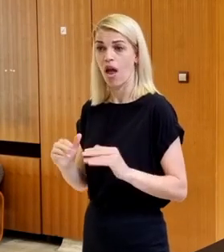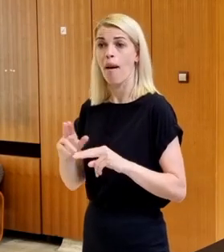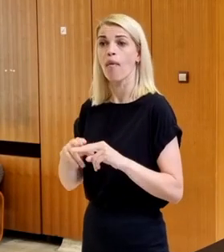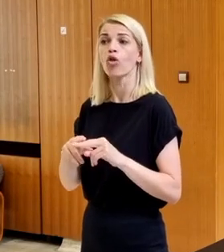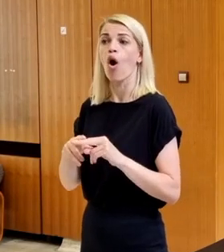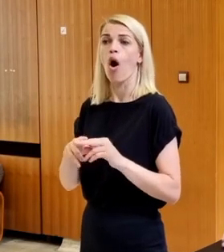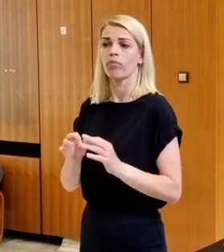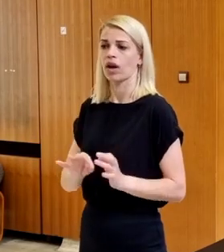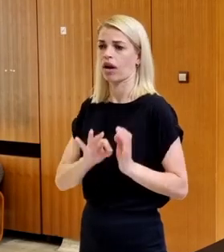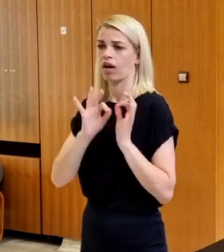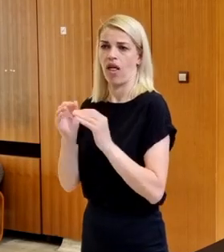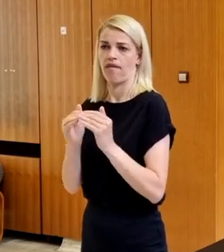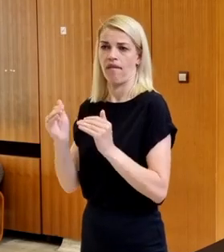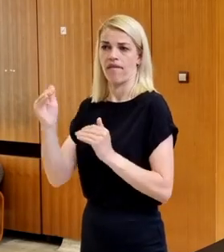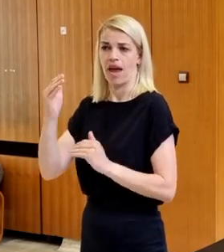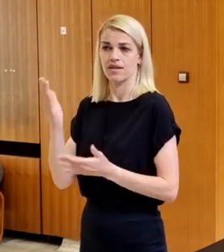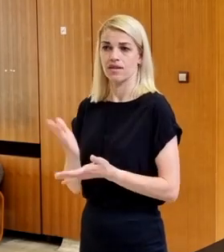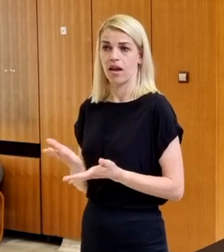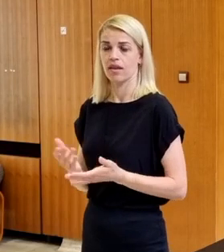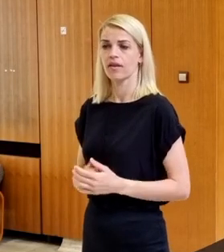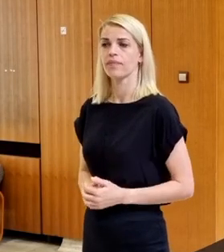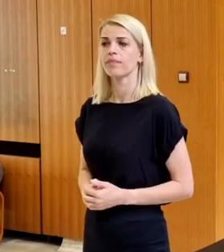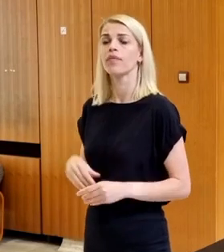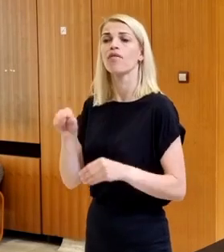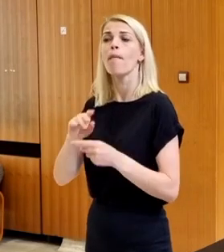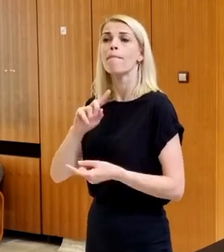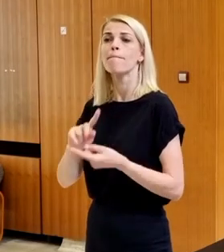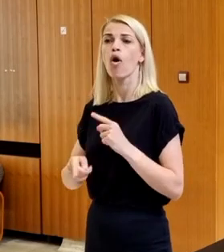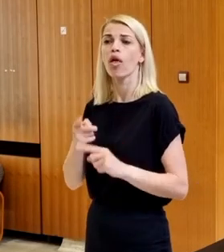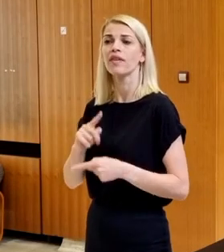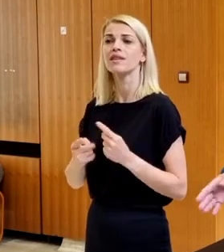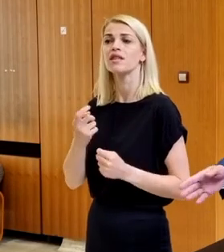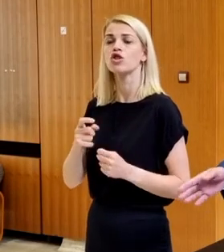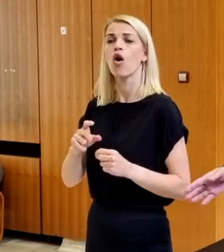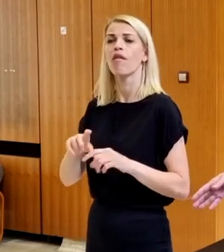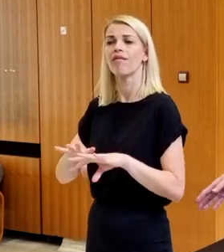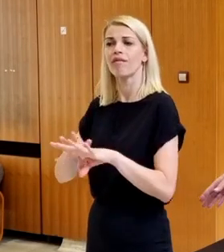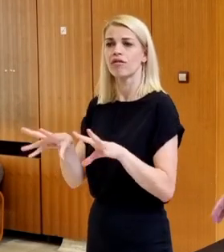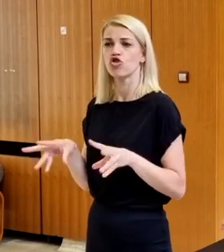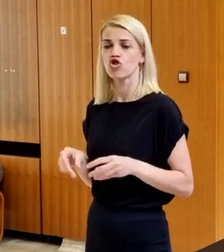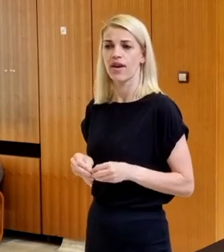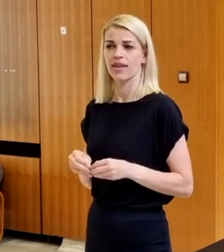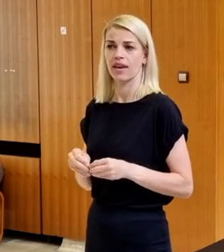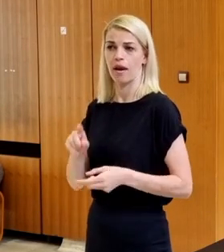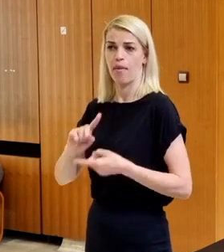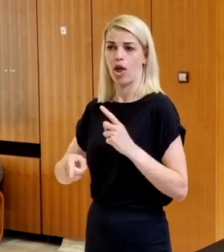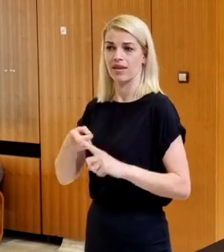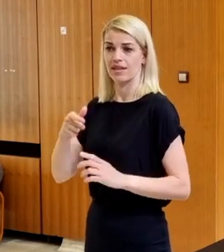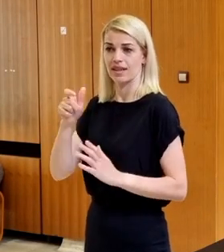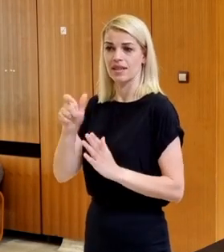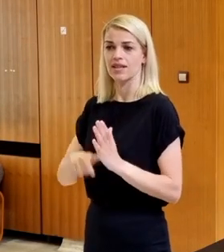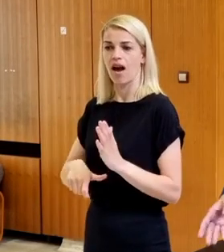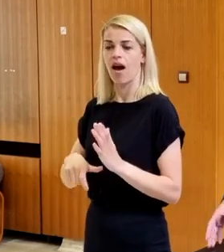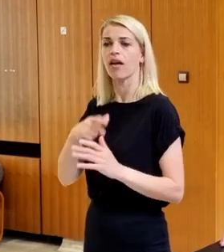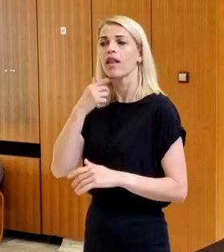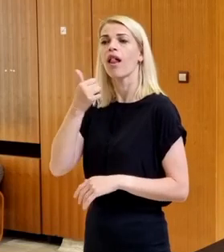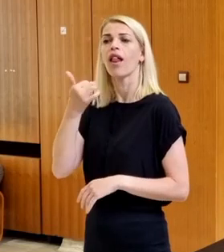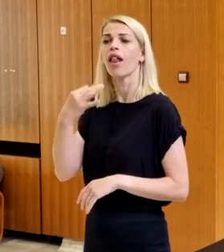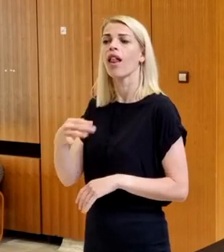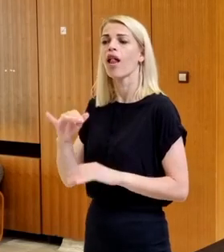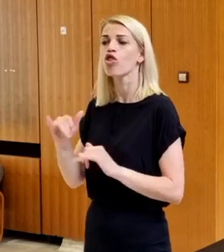dane len zvyšujú. Prakticky politici zo všetkých politických strán, jediné, na čo